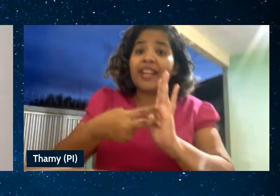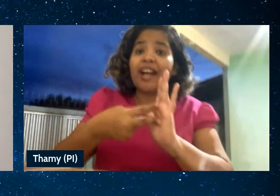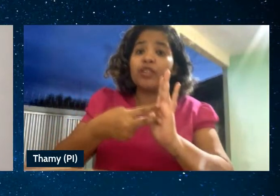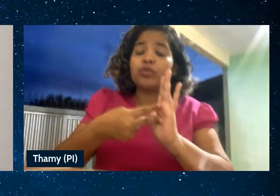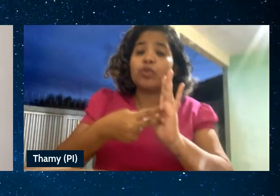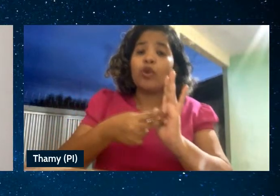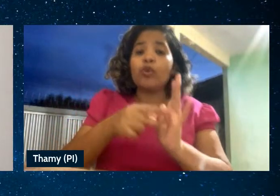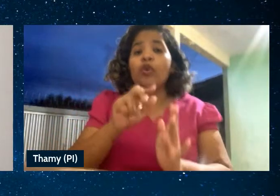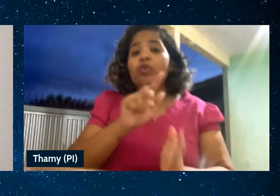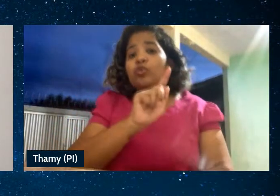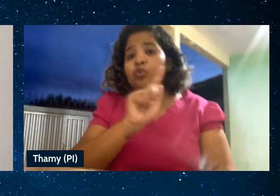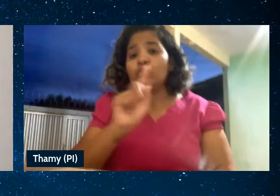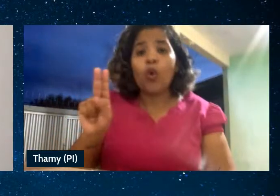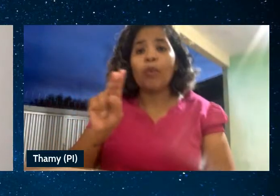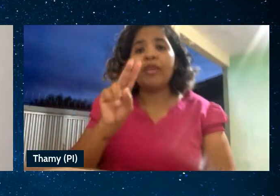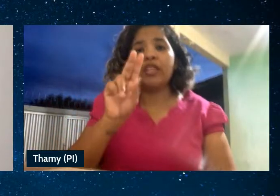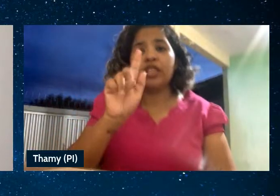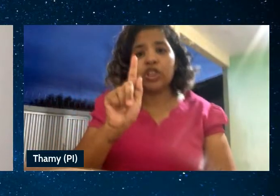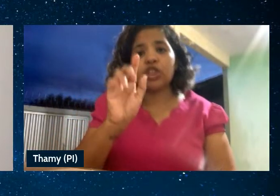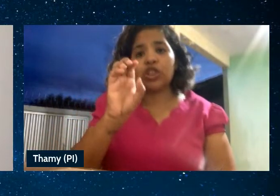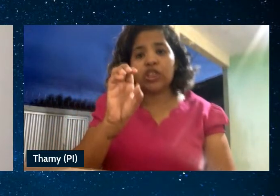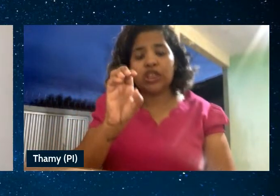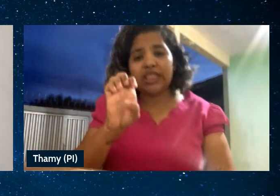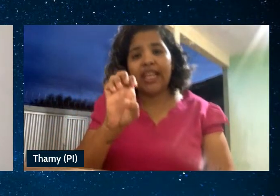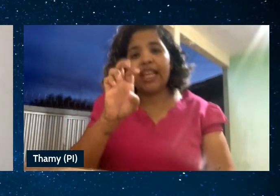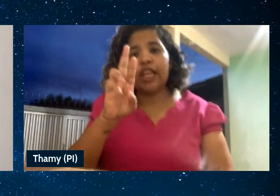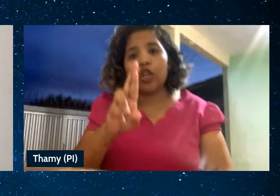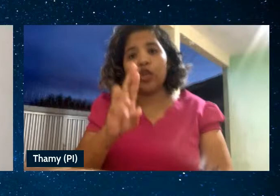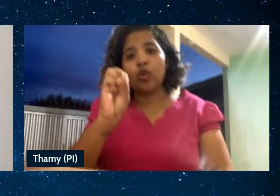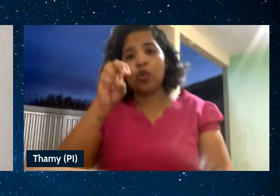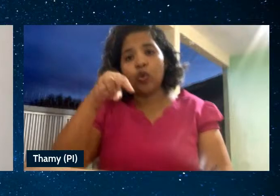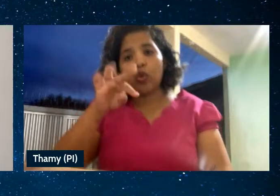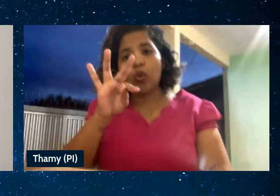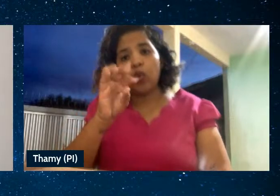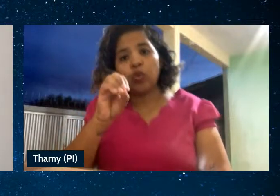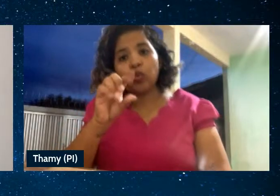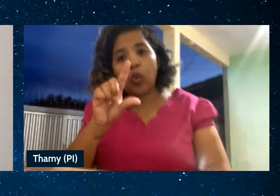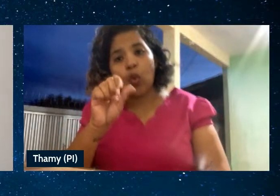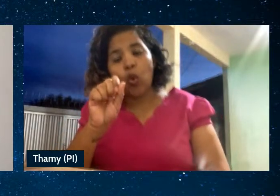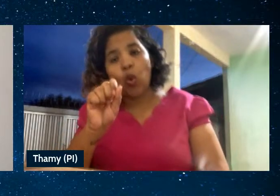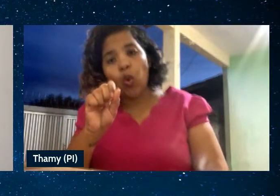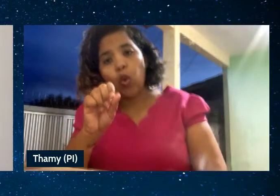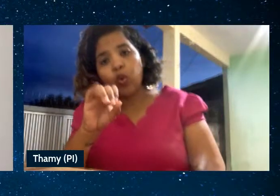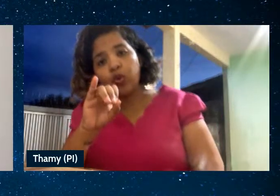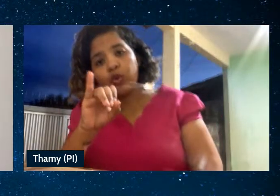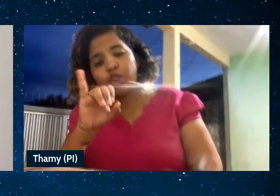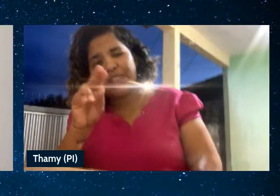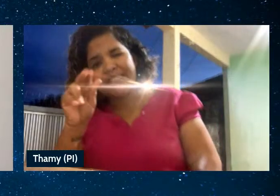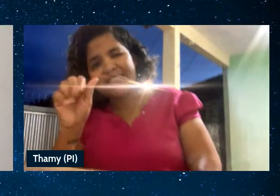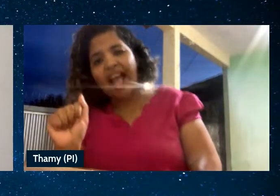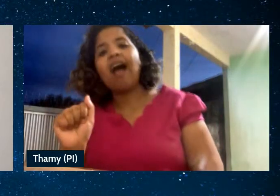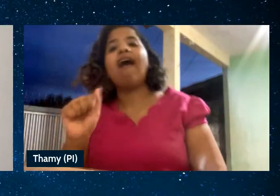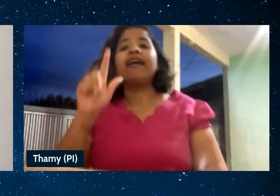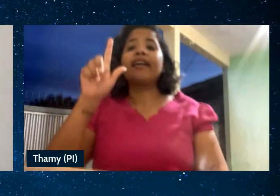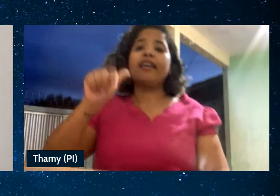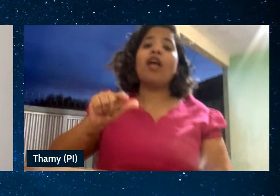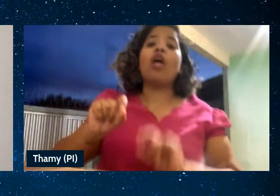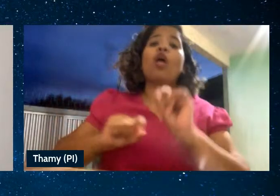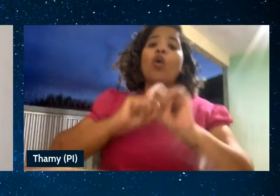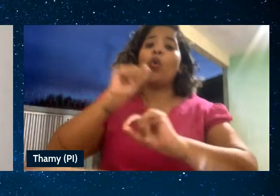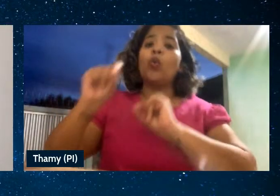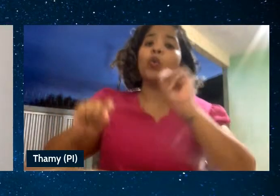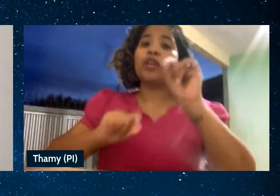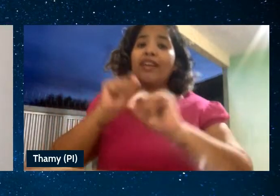uma atividade laboral como um elemento de Equilíbrio físico e psíquico para todos os